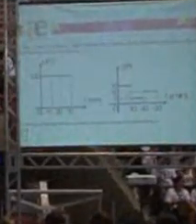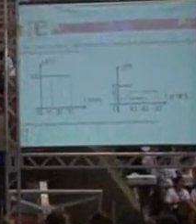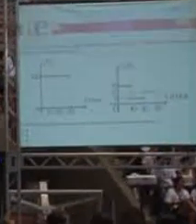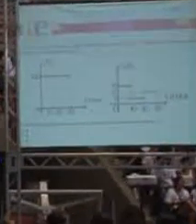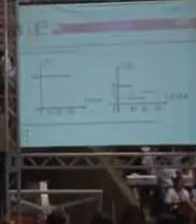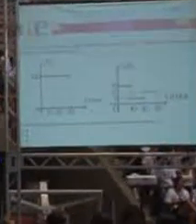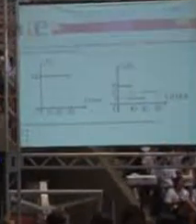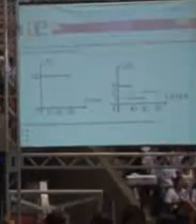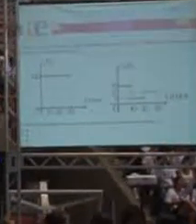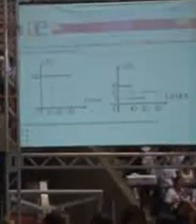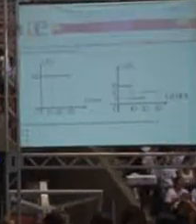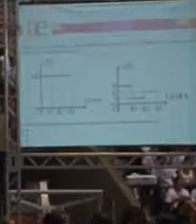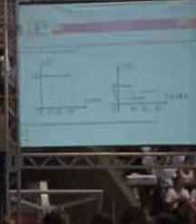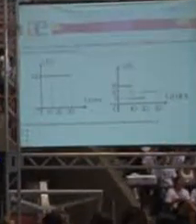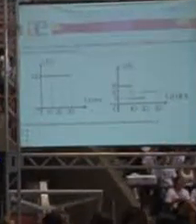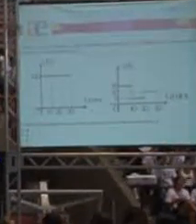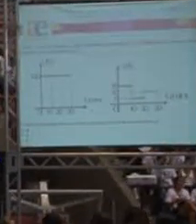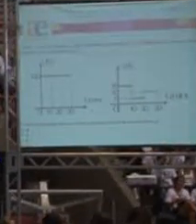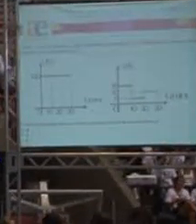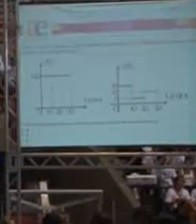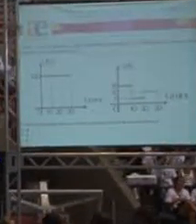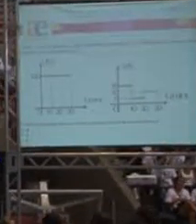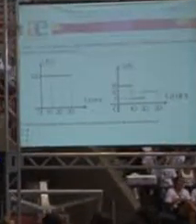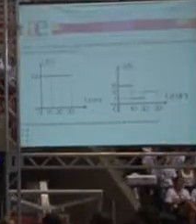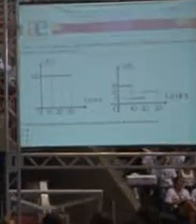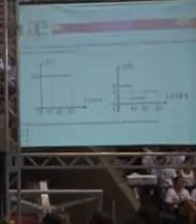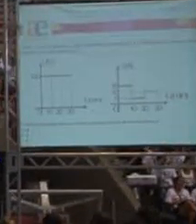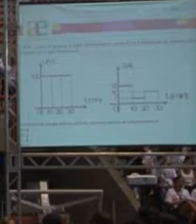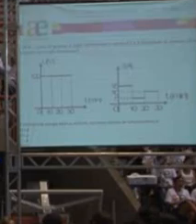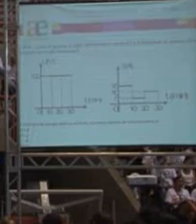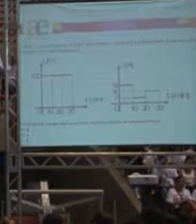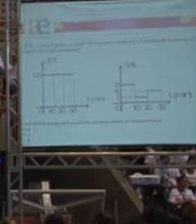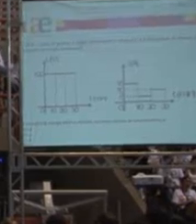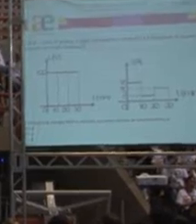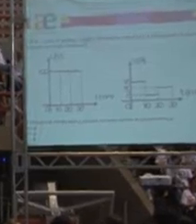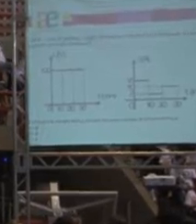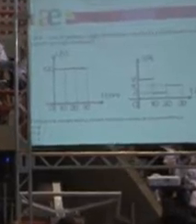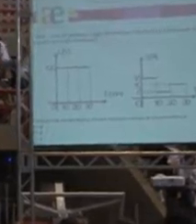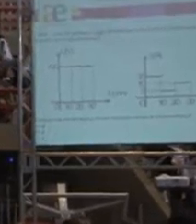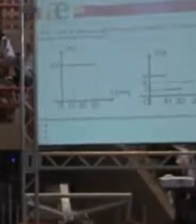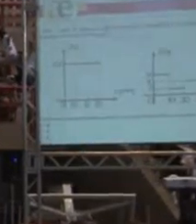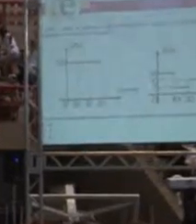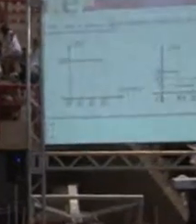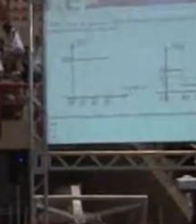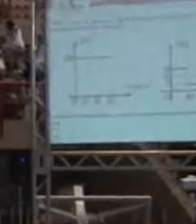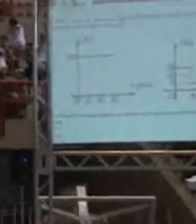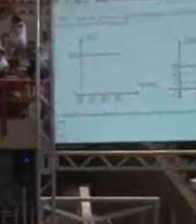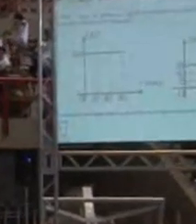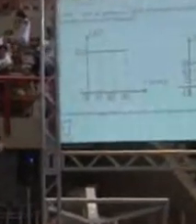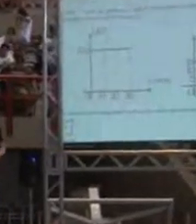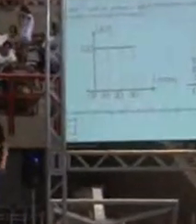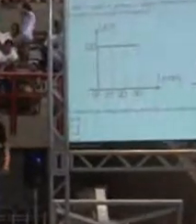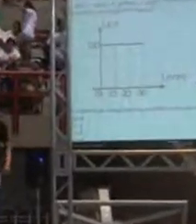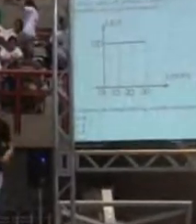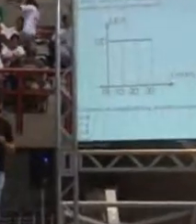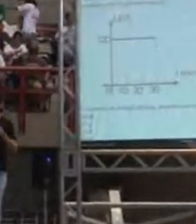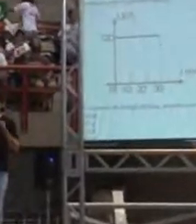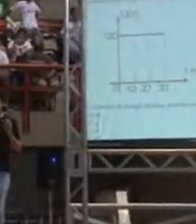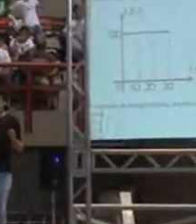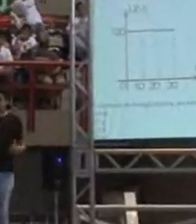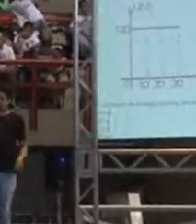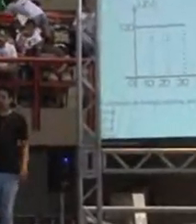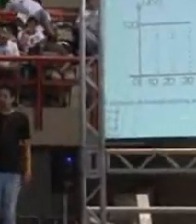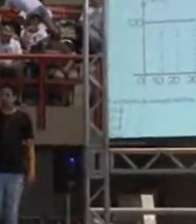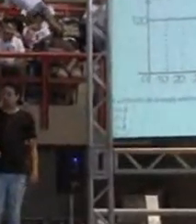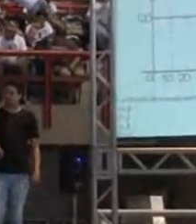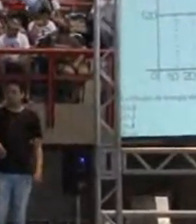realidade da prova. Cai na prova, eu tenho que dizer. A culpa não é minha. Essa aí é a questão número 6, confere se está correto mesmo. É a 6, qual é a